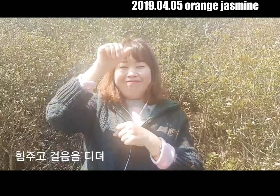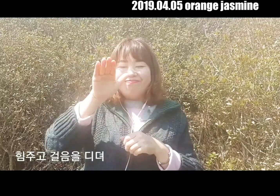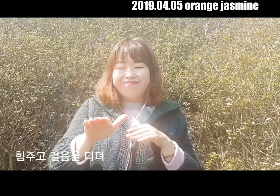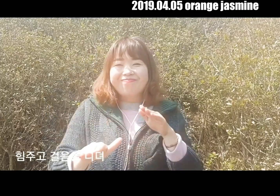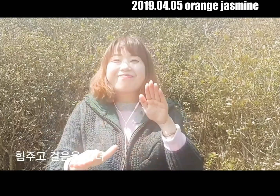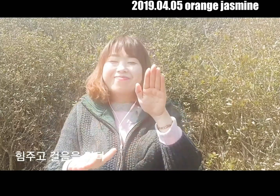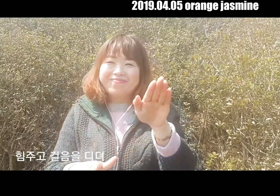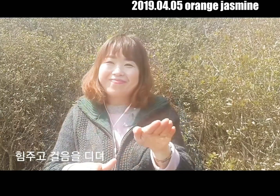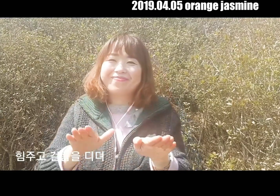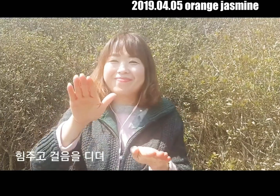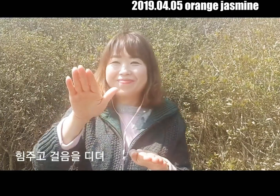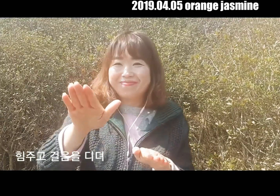디뎌.